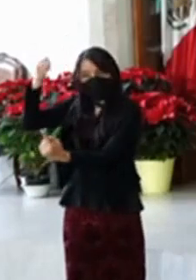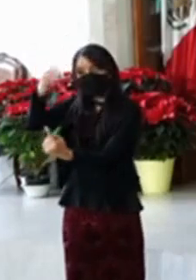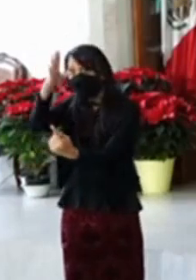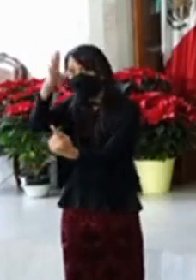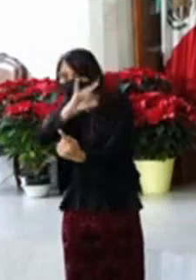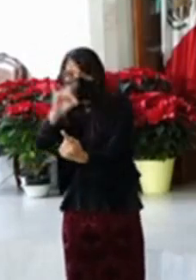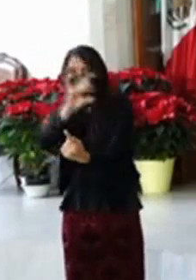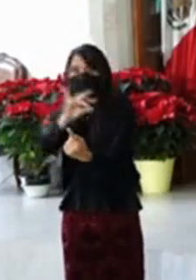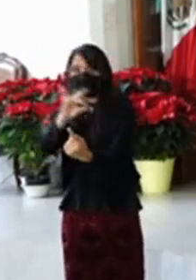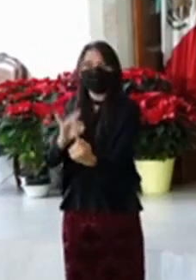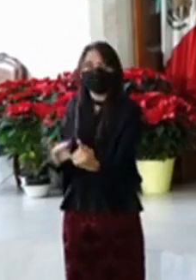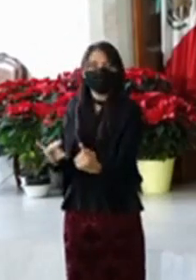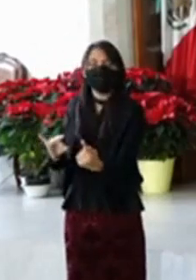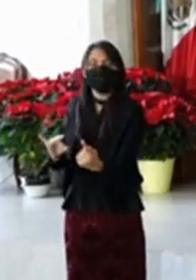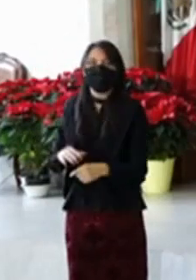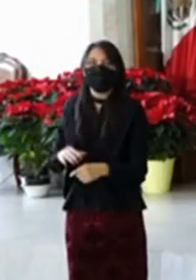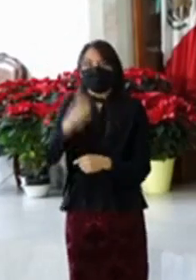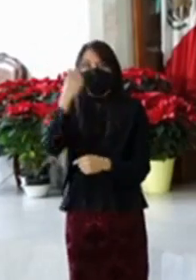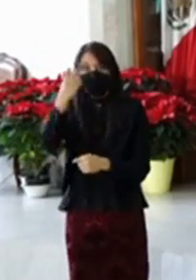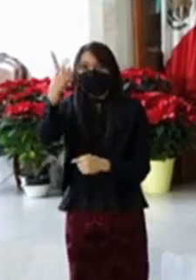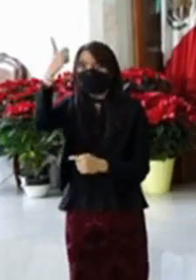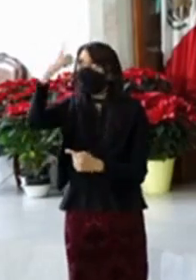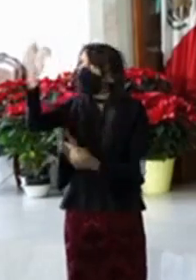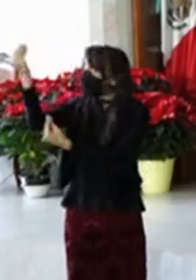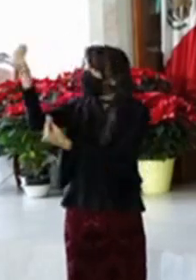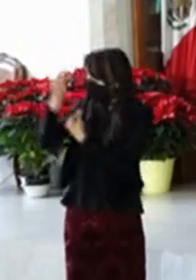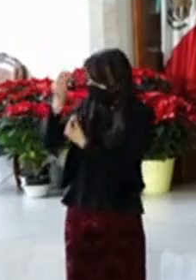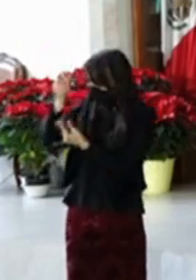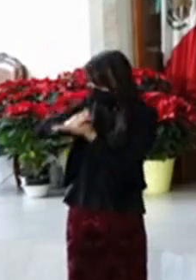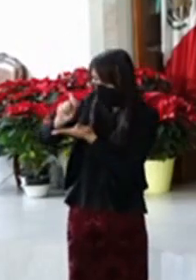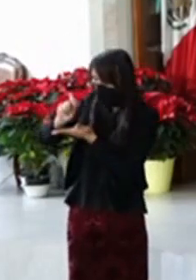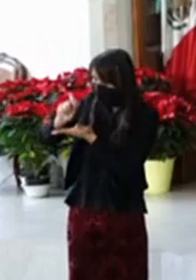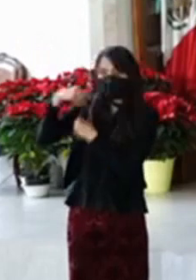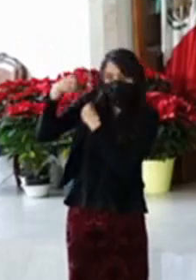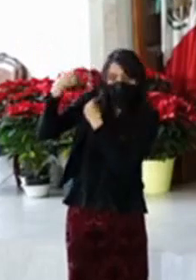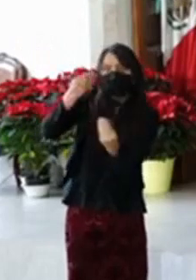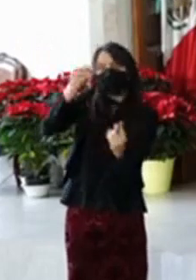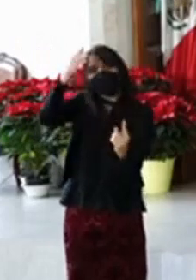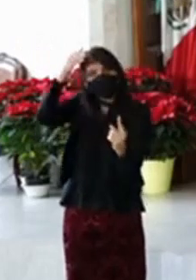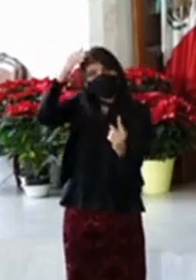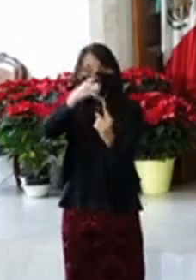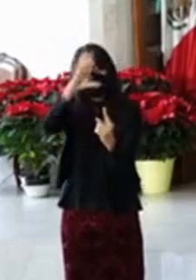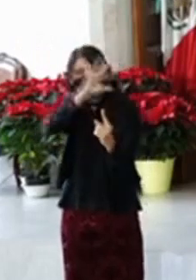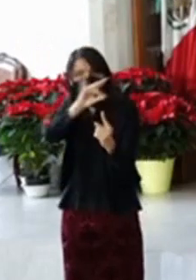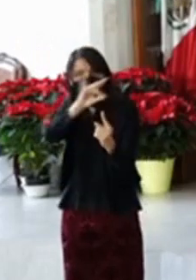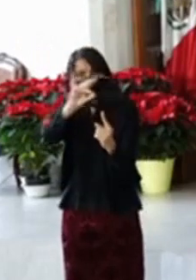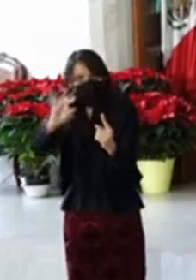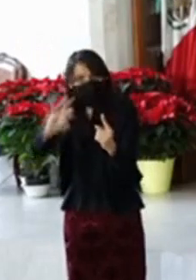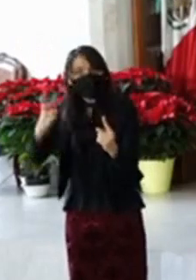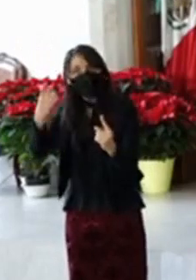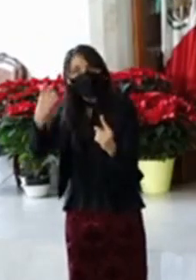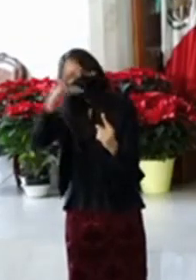Él se confesaba de alguna manera